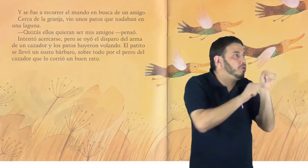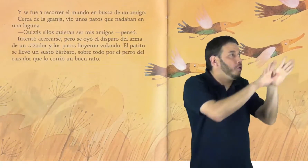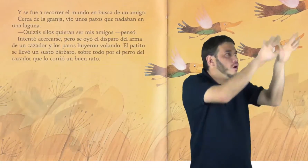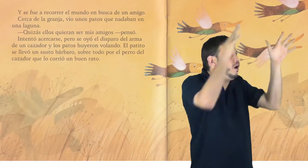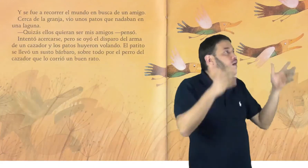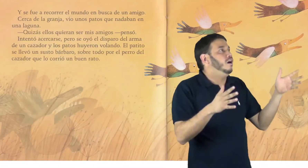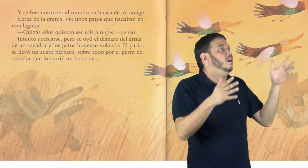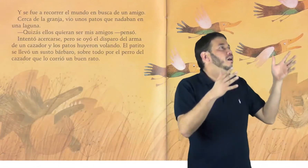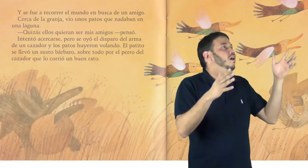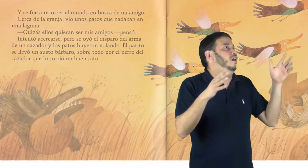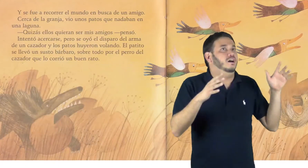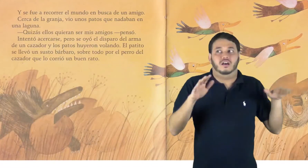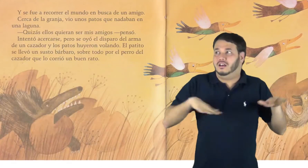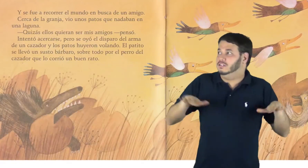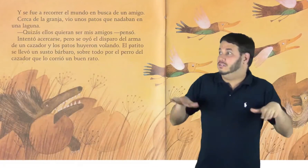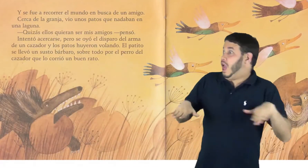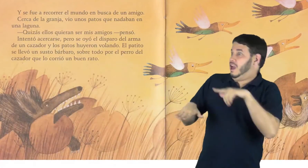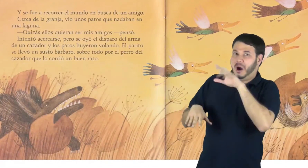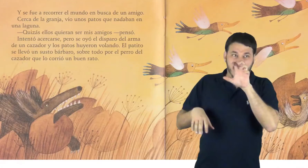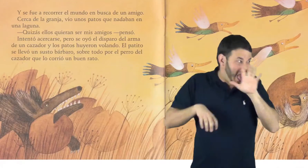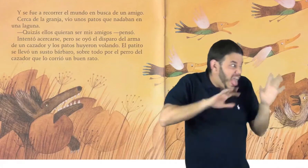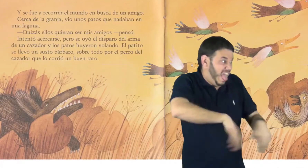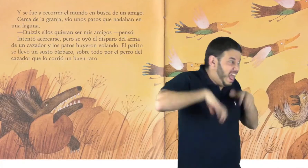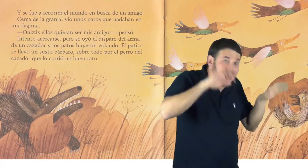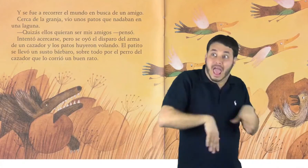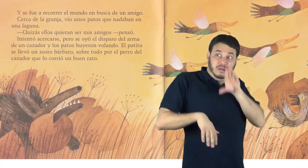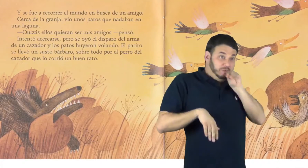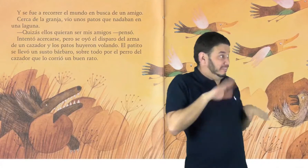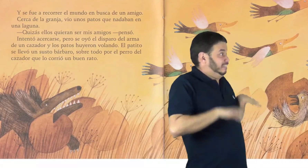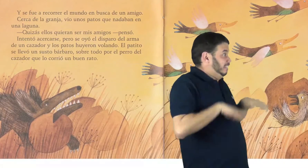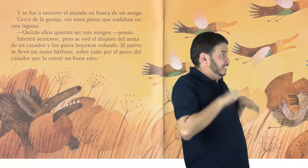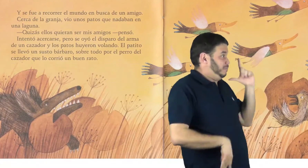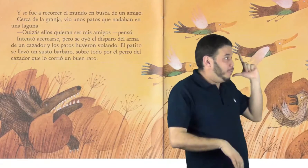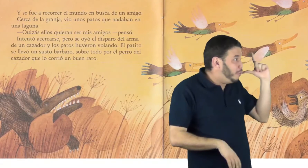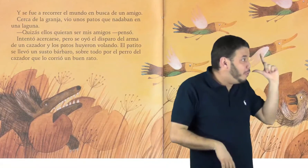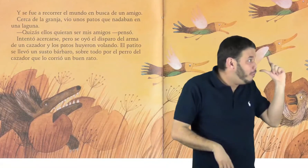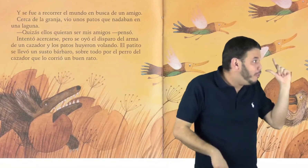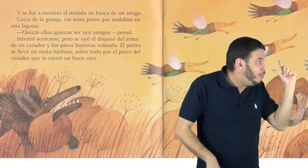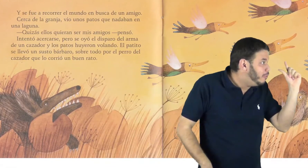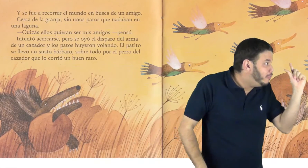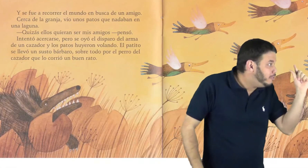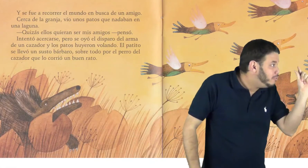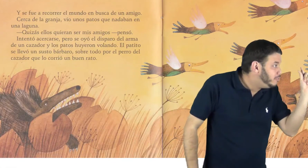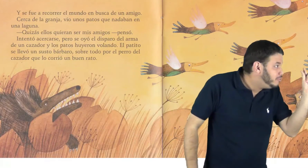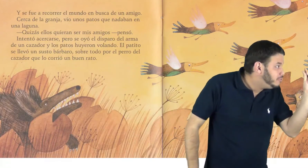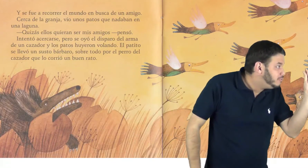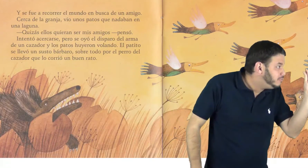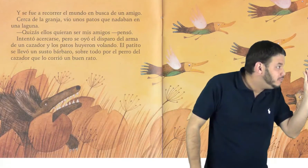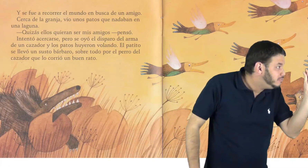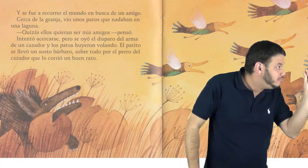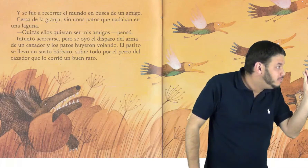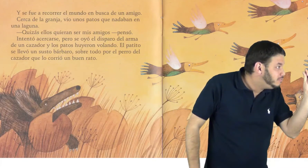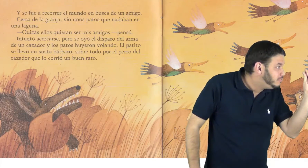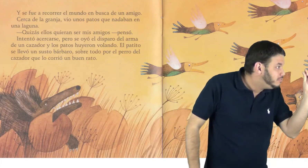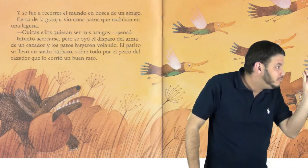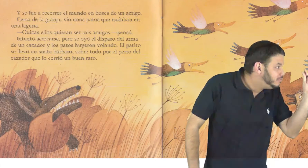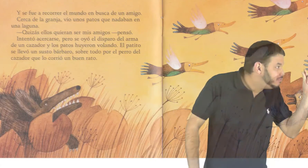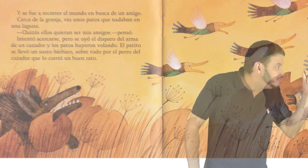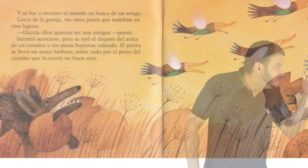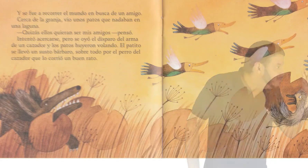llevó un susto bárbaro sobre todo por el perro del cazador que lo corrió un buen rato